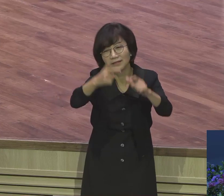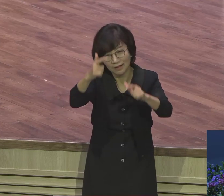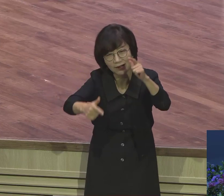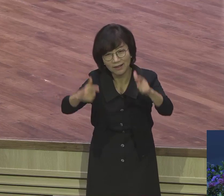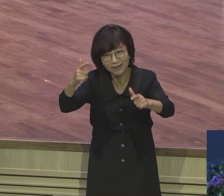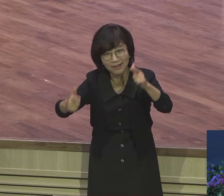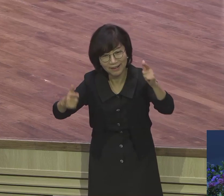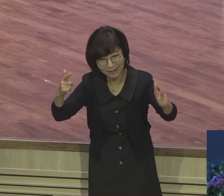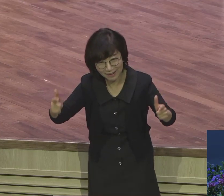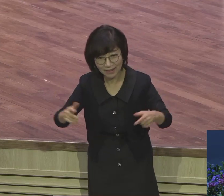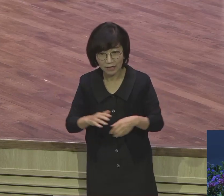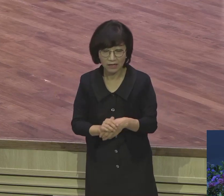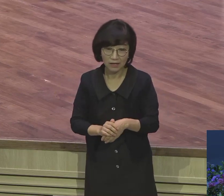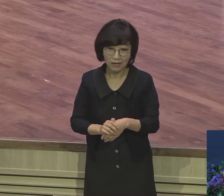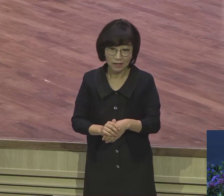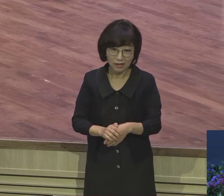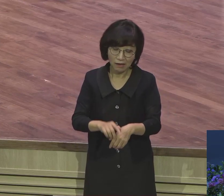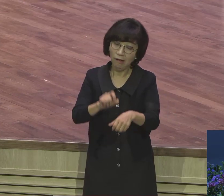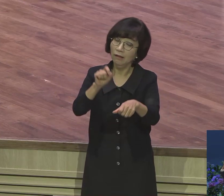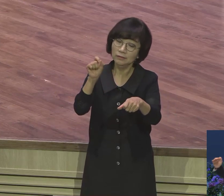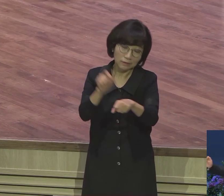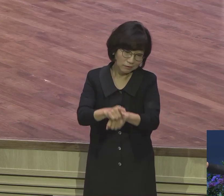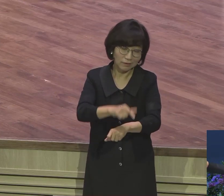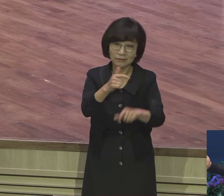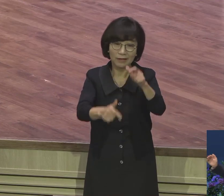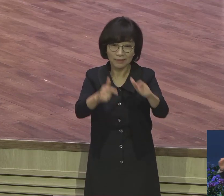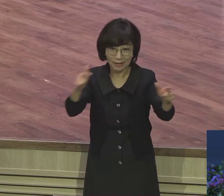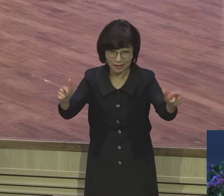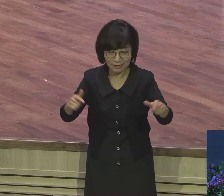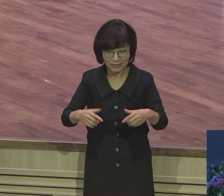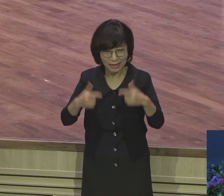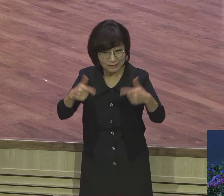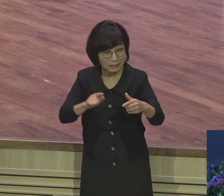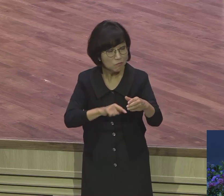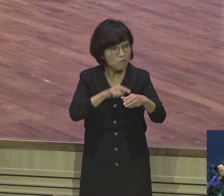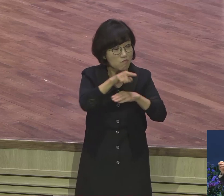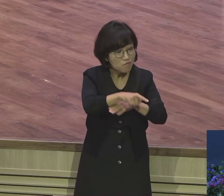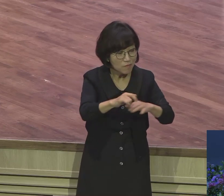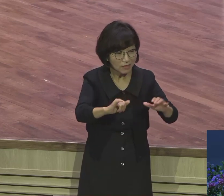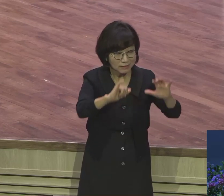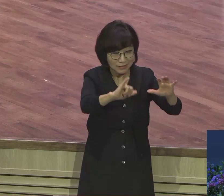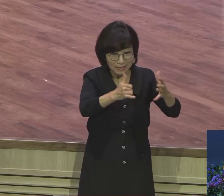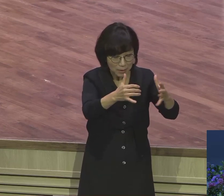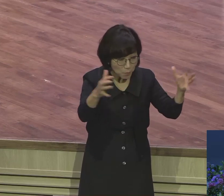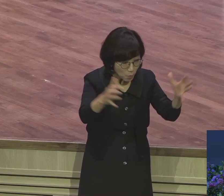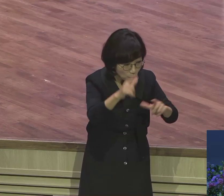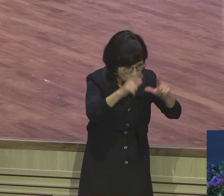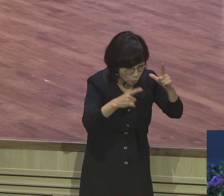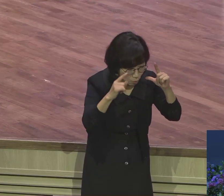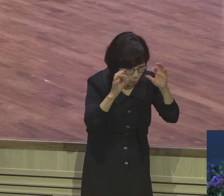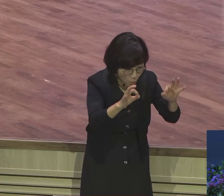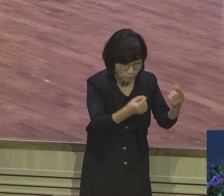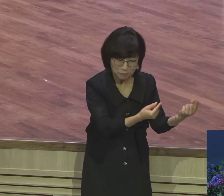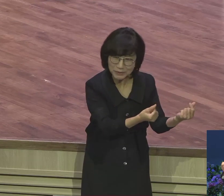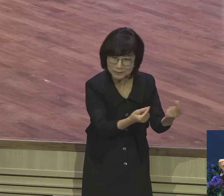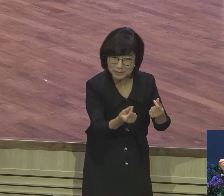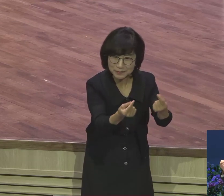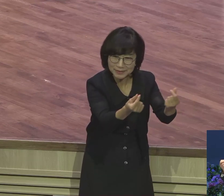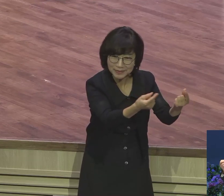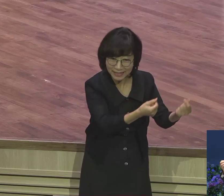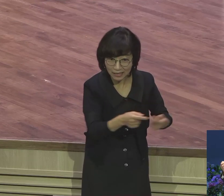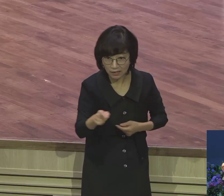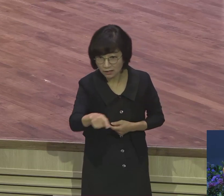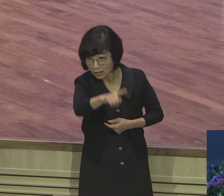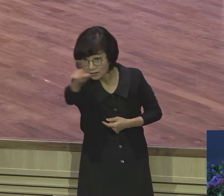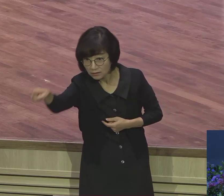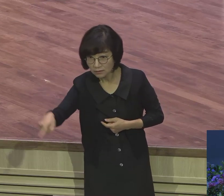단체가 없습니다. 어디가 모이든지 레벨이 비슷한 사람끼리 모이지 이렇게 다양하게 그것도 팔도 광산에